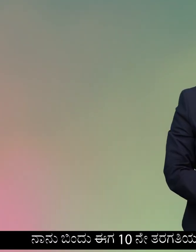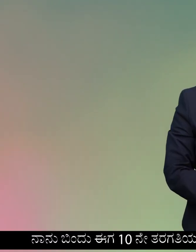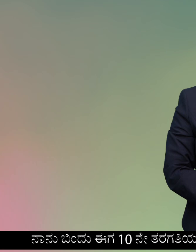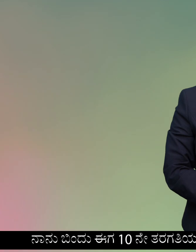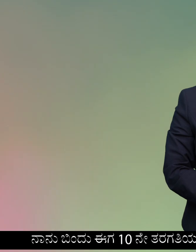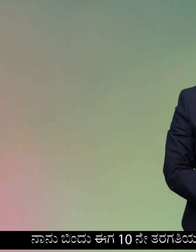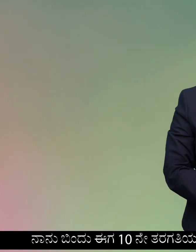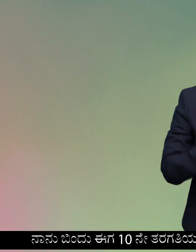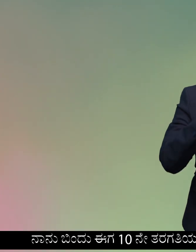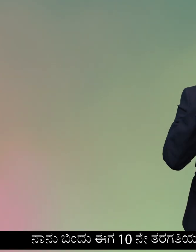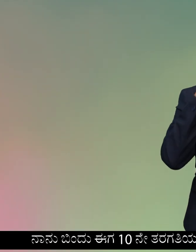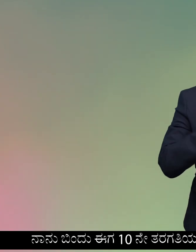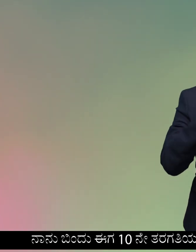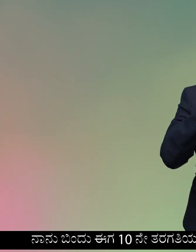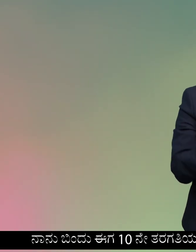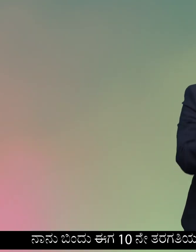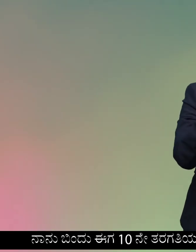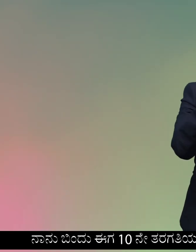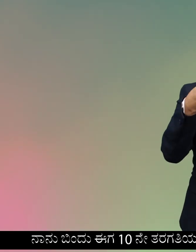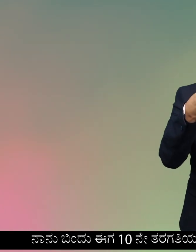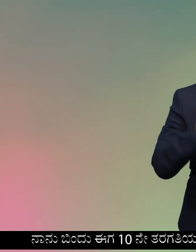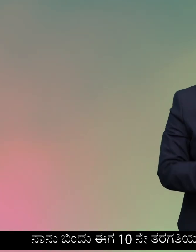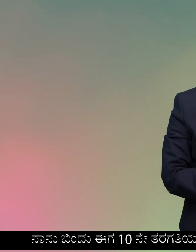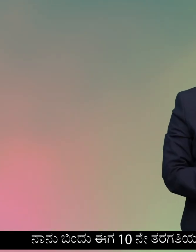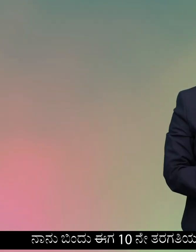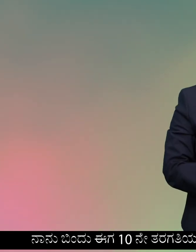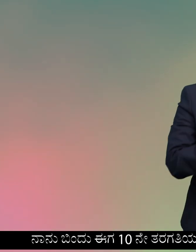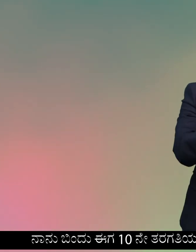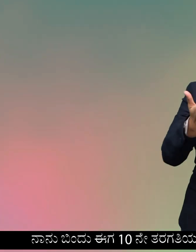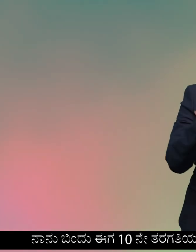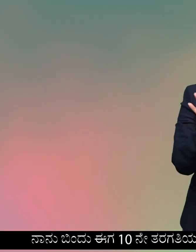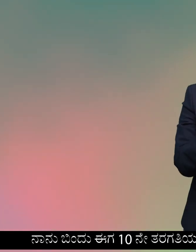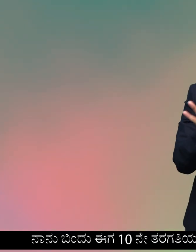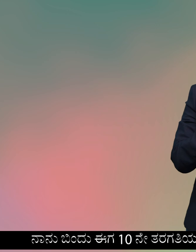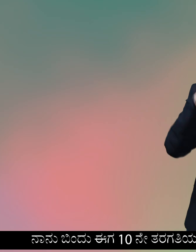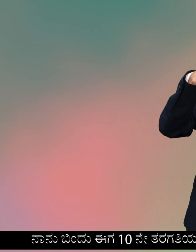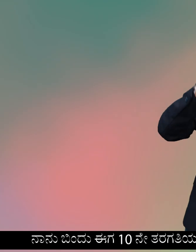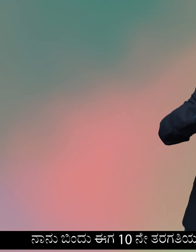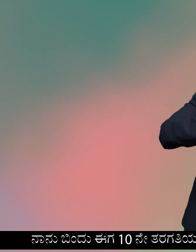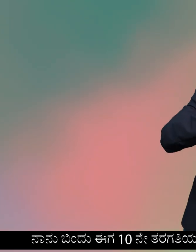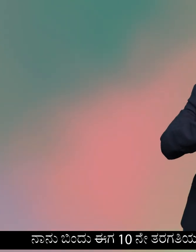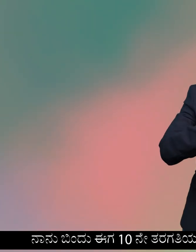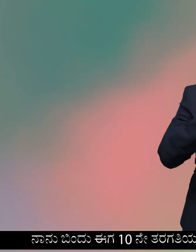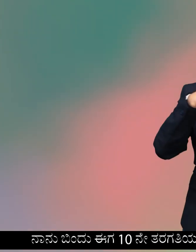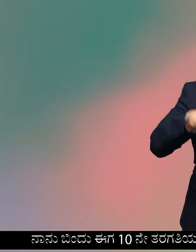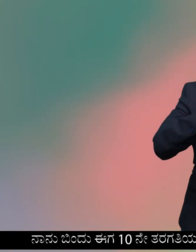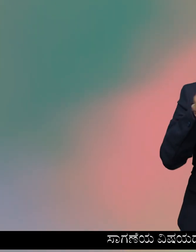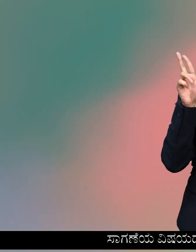ನಾನು ಬಿಂದು. ಈಗ 10ನೇ ತರಗತಿಯ ಜೀವಶಾಸ್ತ್ರದ ಪಾಠ ಜೀವನ ಪ್ರಕ್ರಿಯೆಗಳಿಂದ ಪ್ರಾಣಿಗಳಲ್ಲಿ